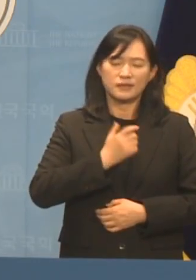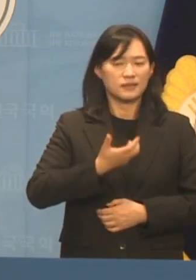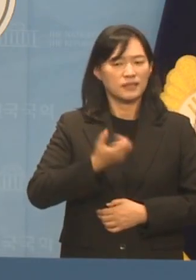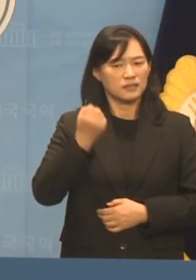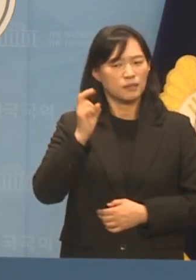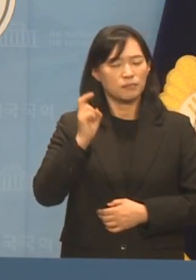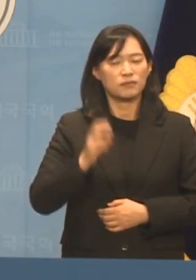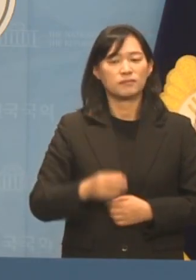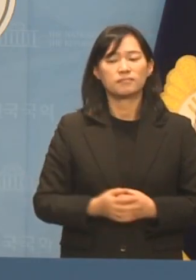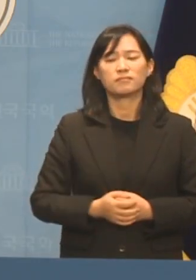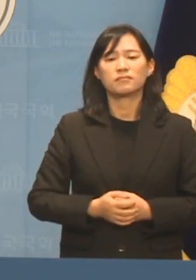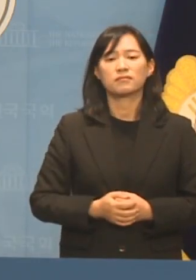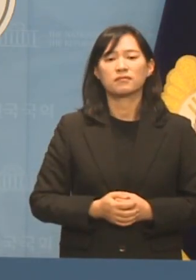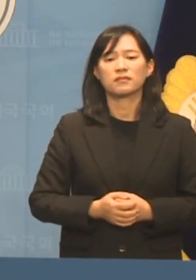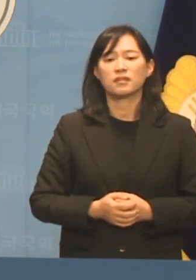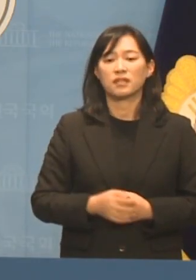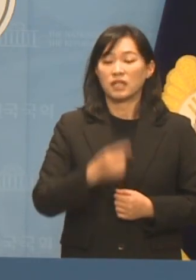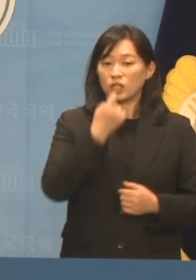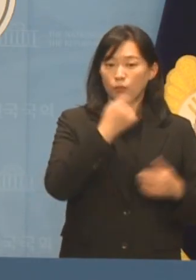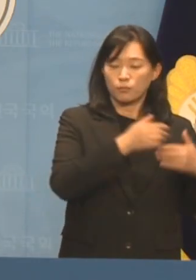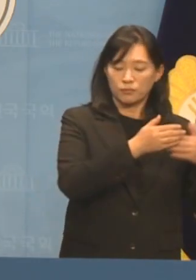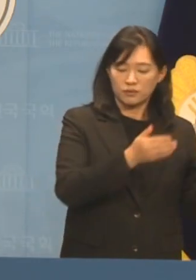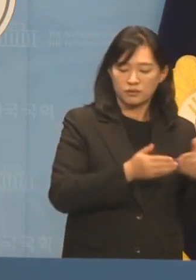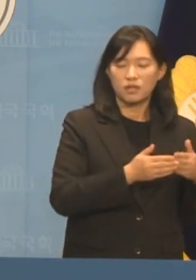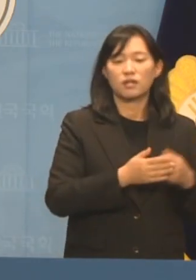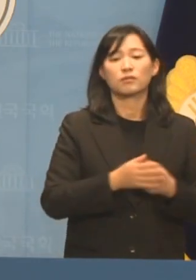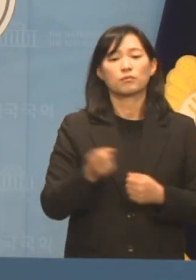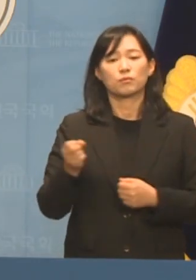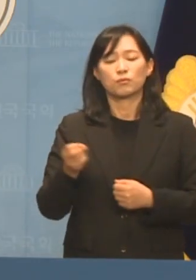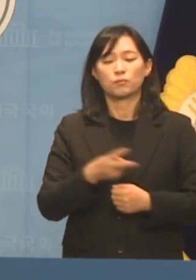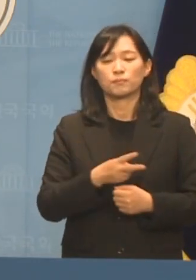같고요. 저희 더불어민주당과